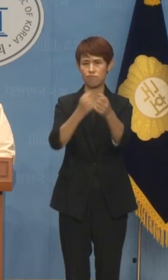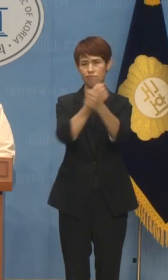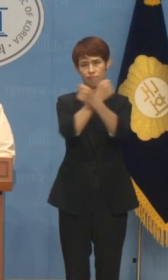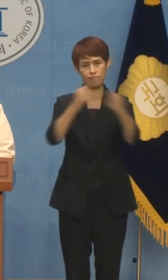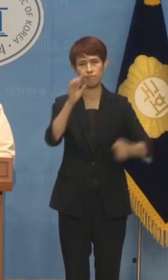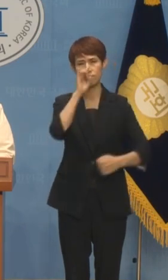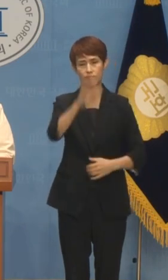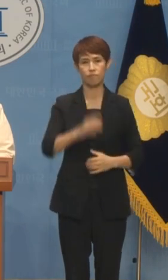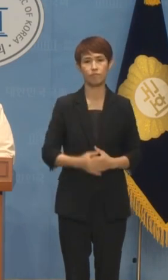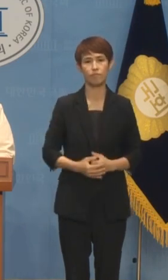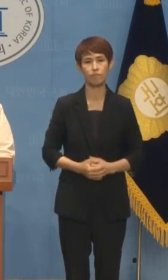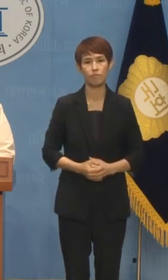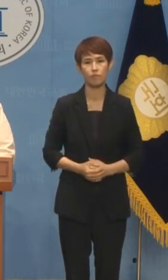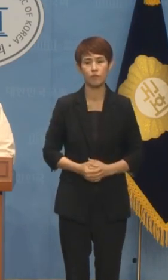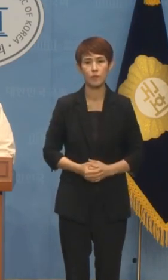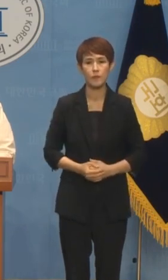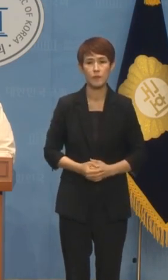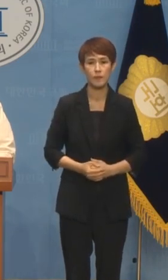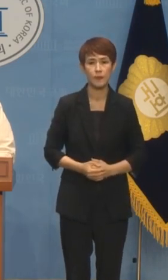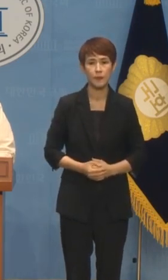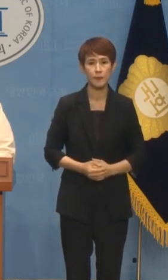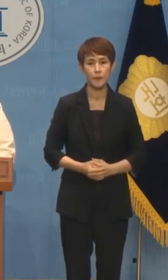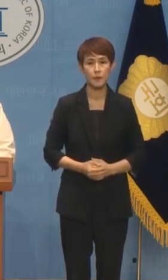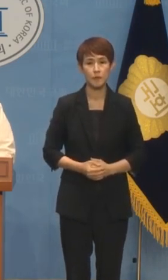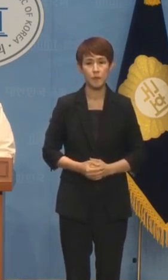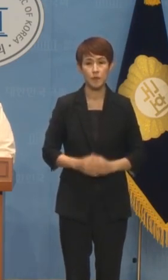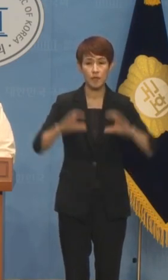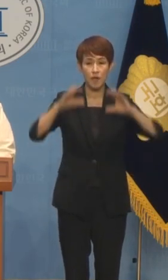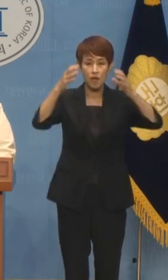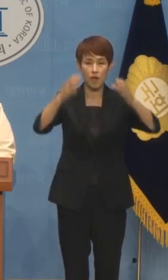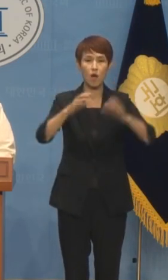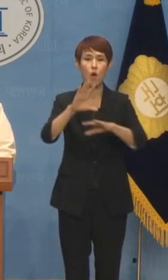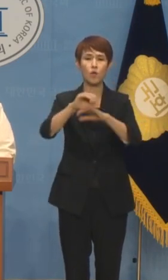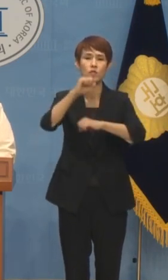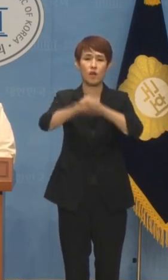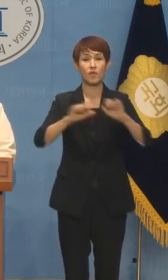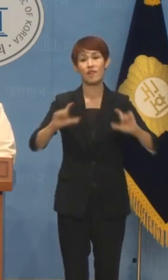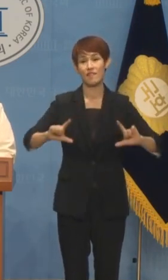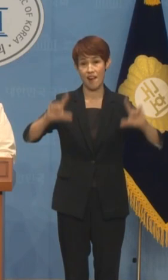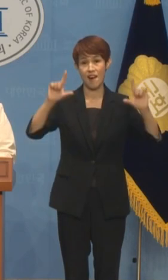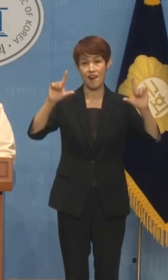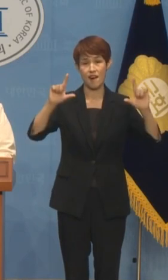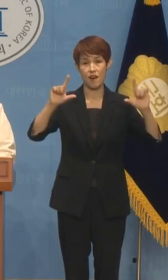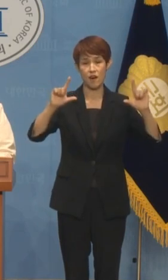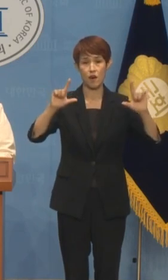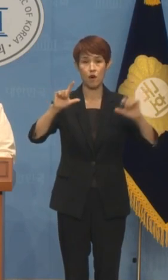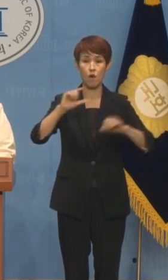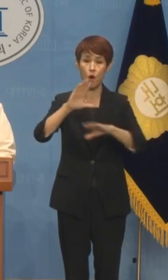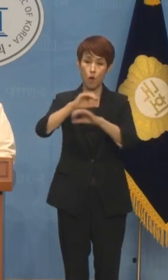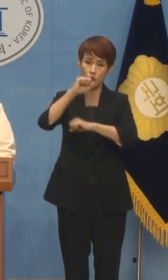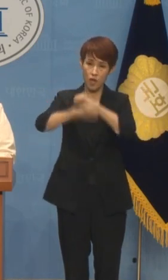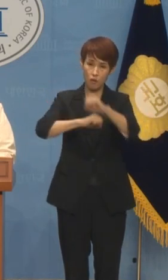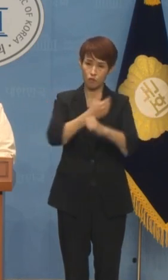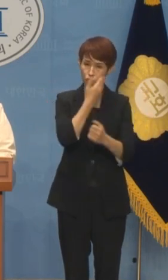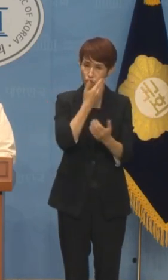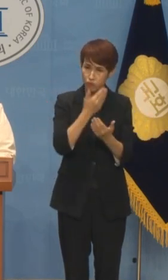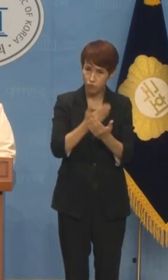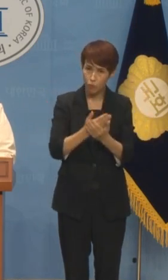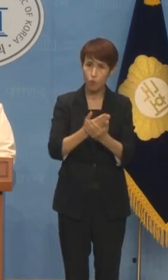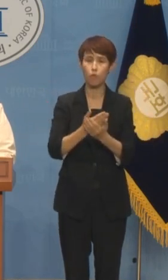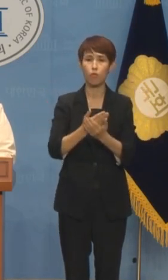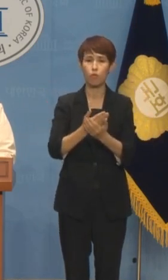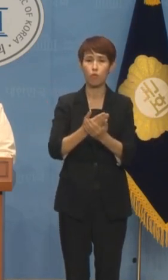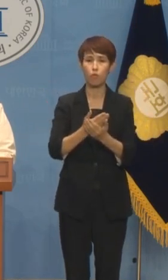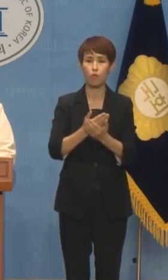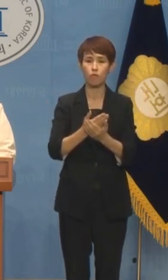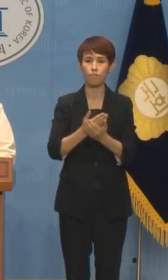용납되지 않습니다. 세계 언론 자유의 날입니다. 언론 자유의 중요성을